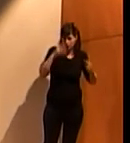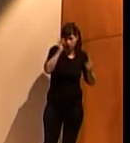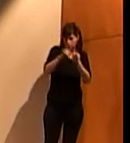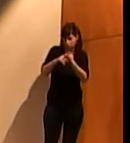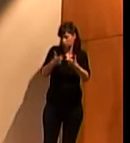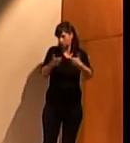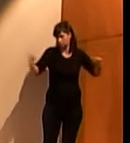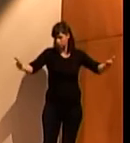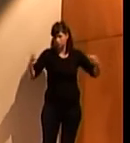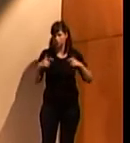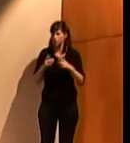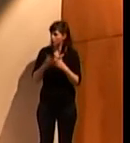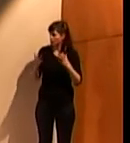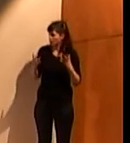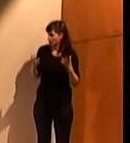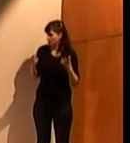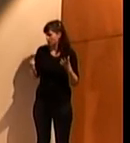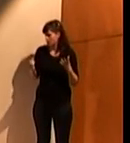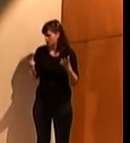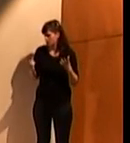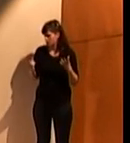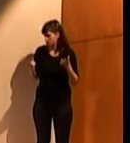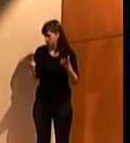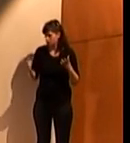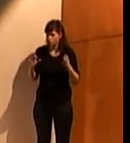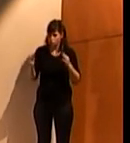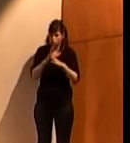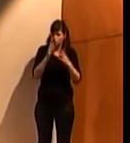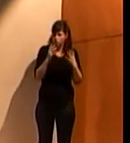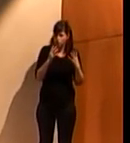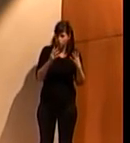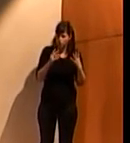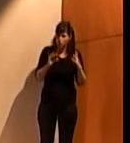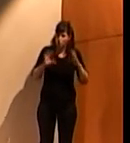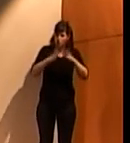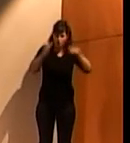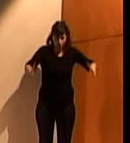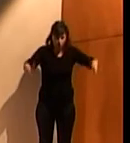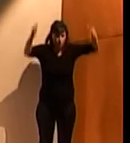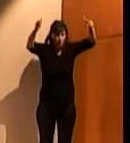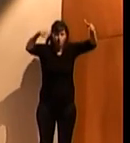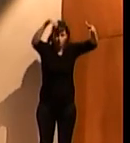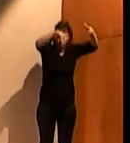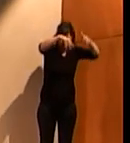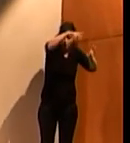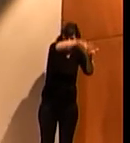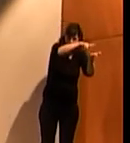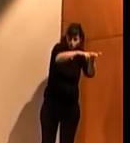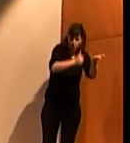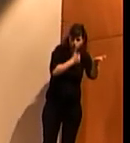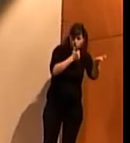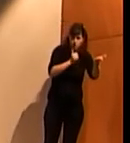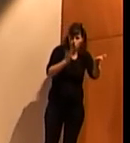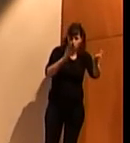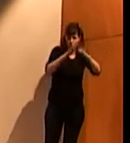est l'alternative entre la structure et l'appartement individuel totalement autonome. Voilà, travailler sur ces